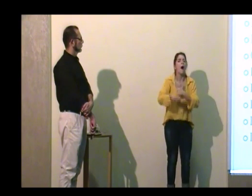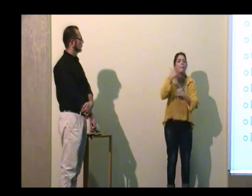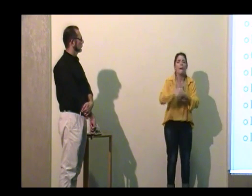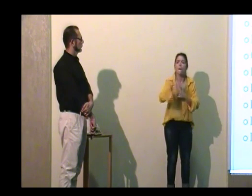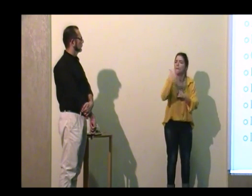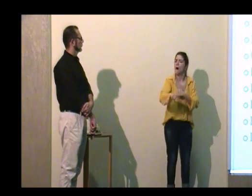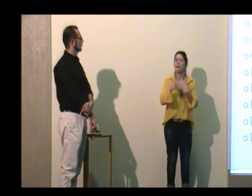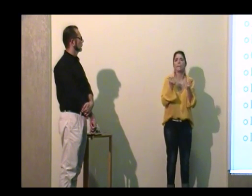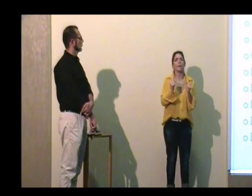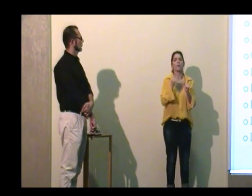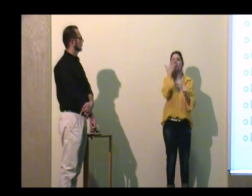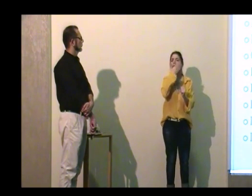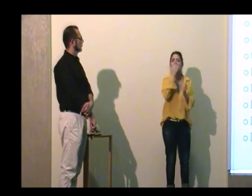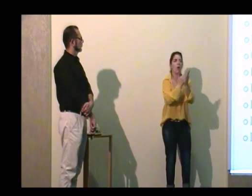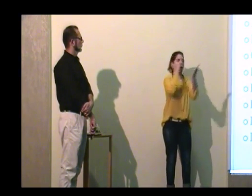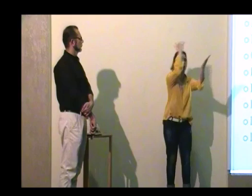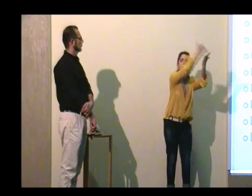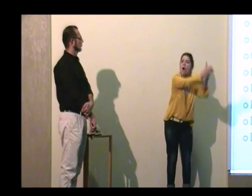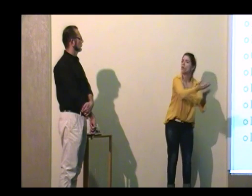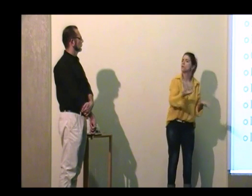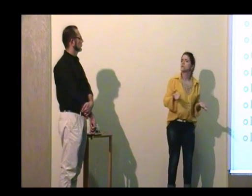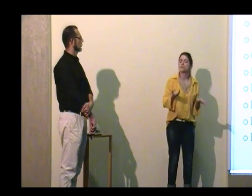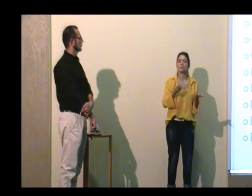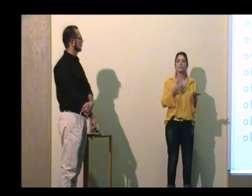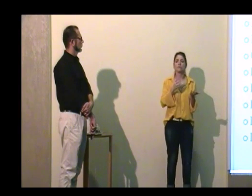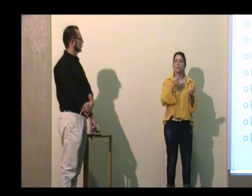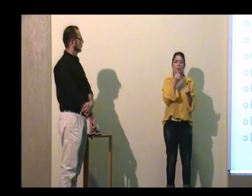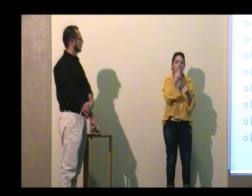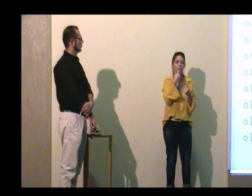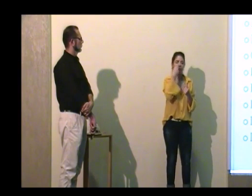urinar, fome, uma fome constante.